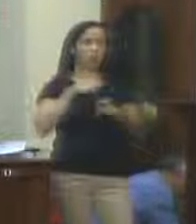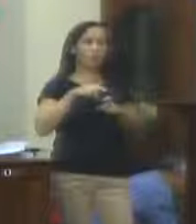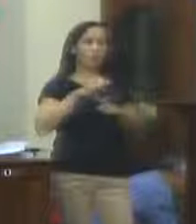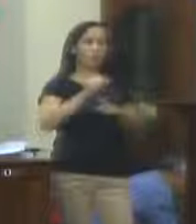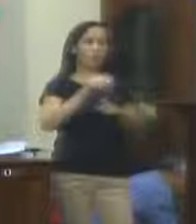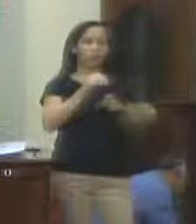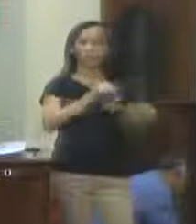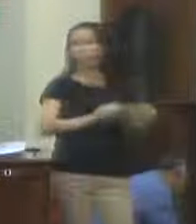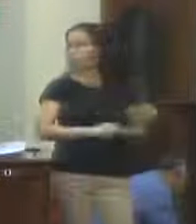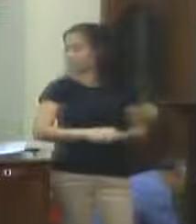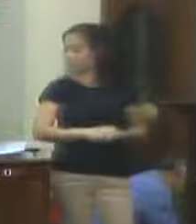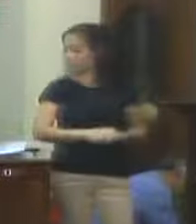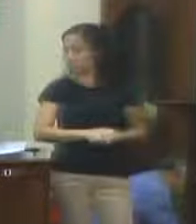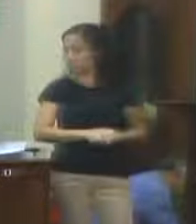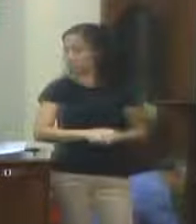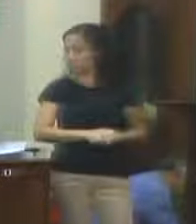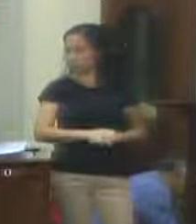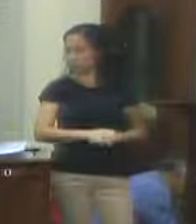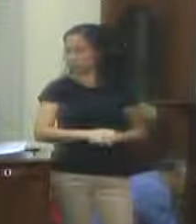Beller.